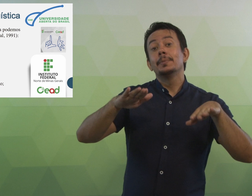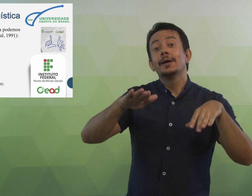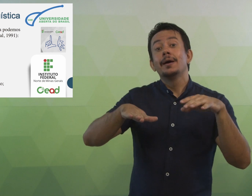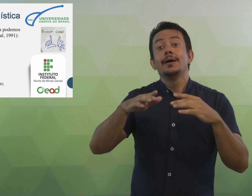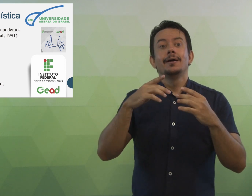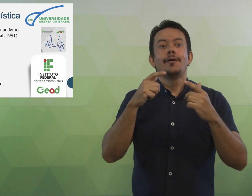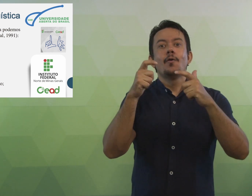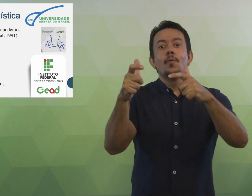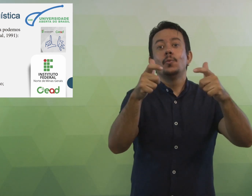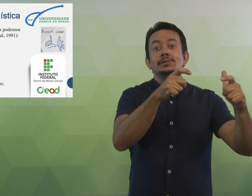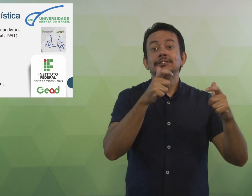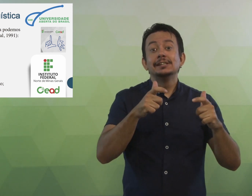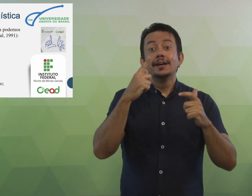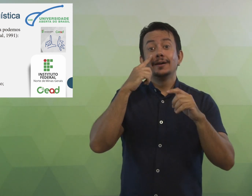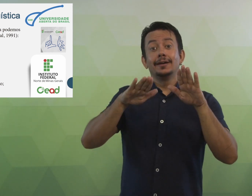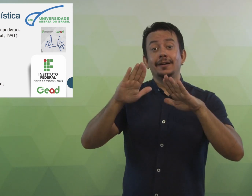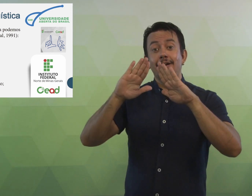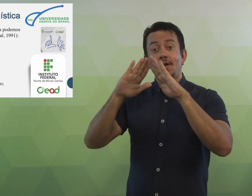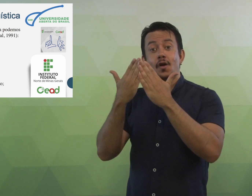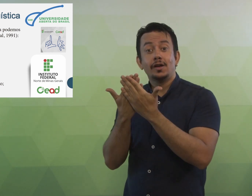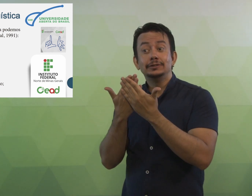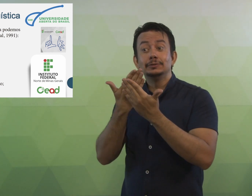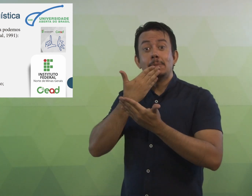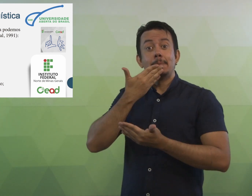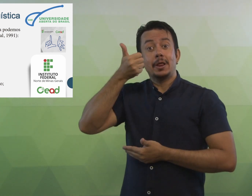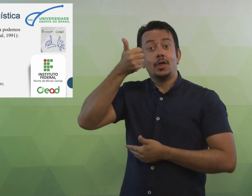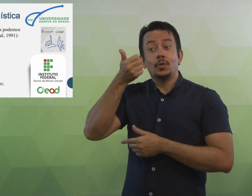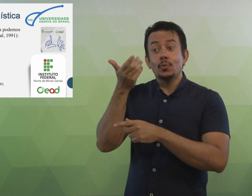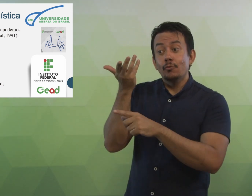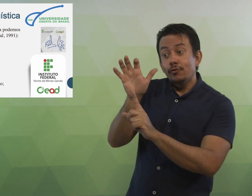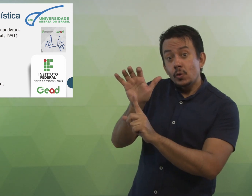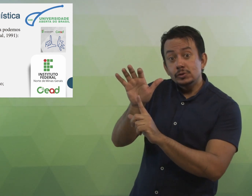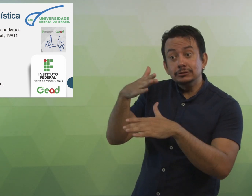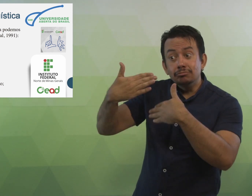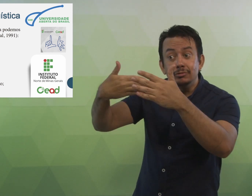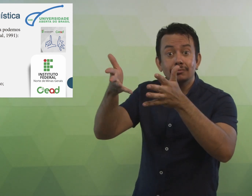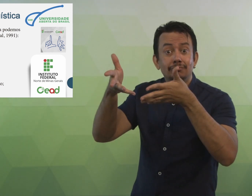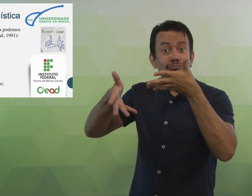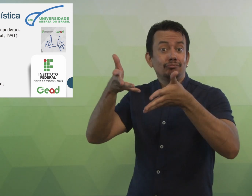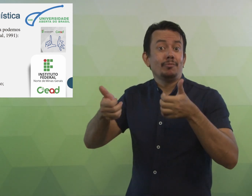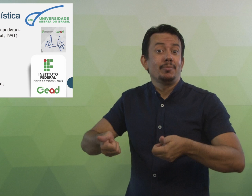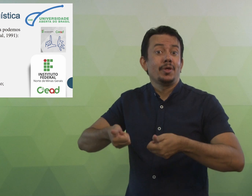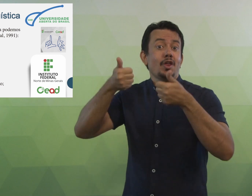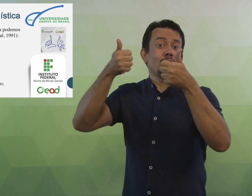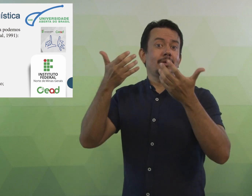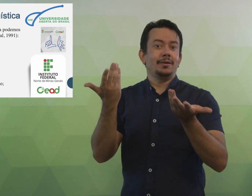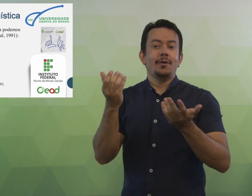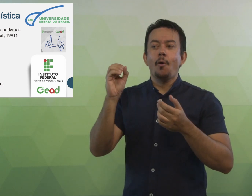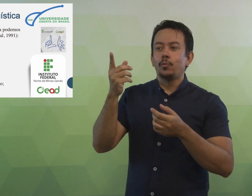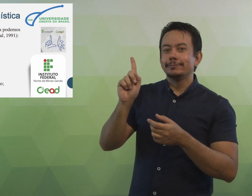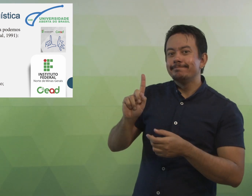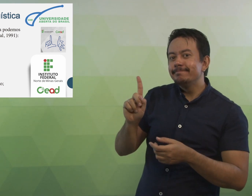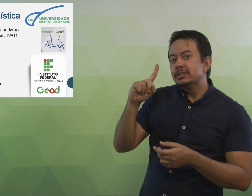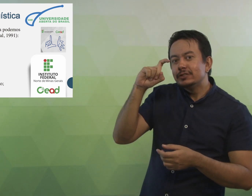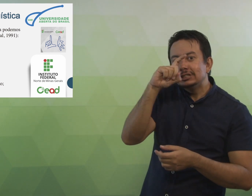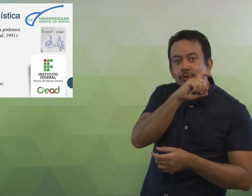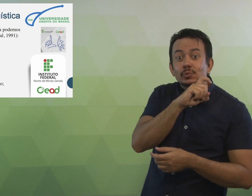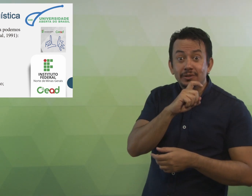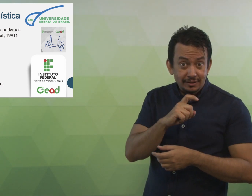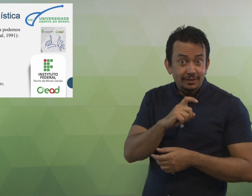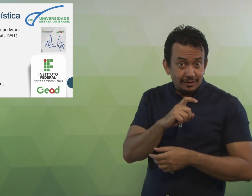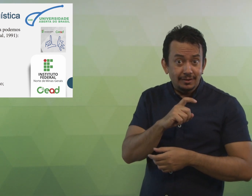no discurso verbal. É uma criança, por exemplo, quando ela começa a aprender tanto a L1 quanto a